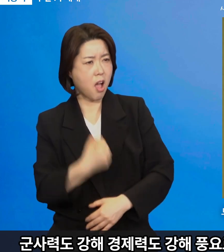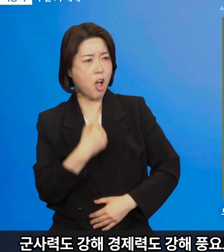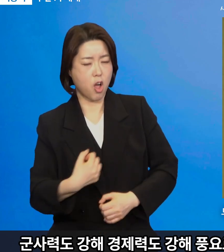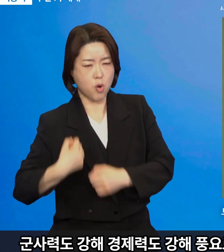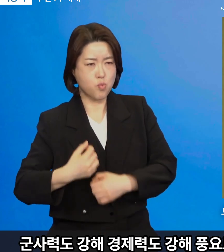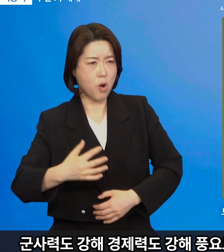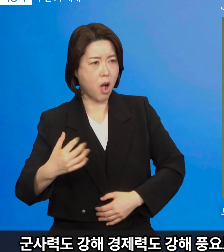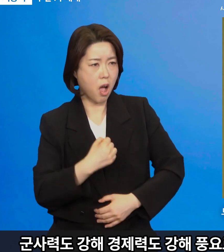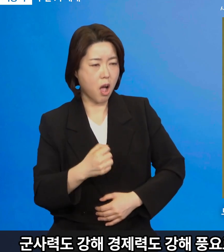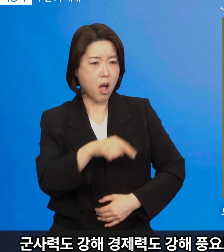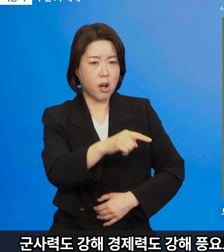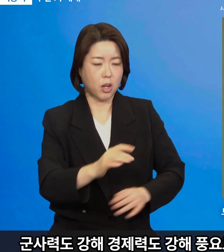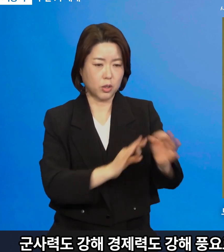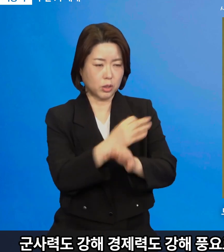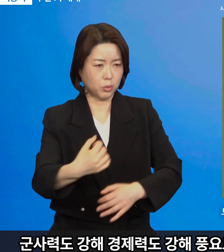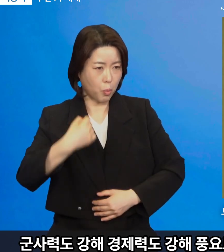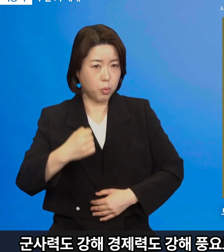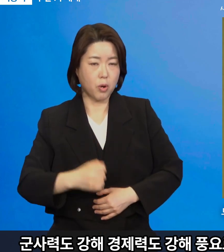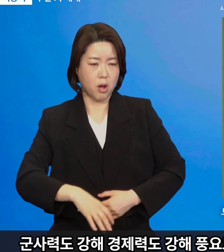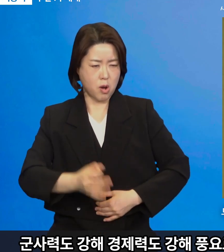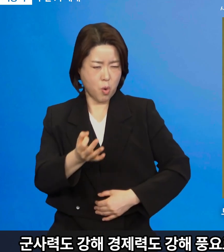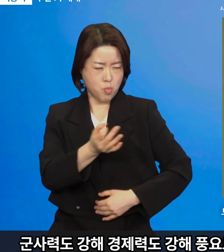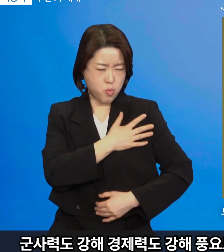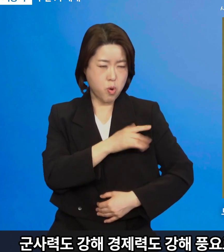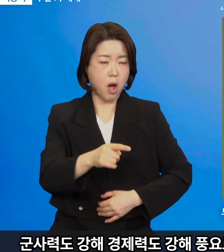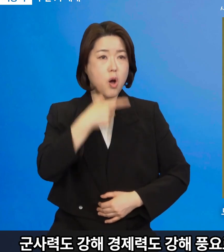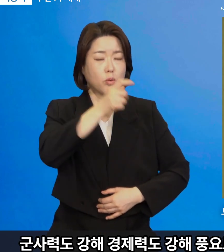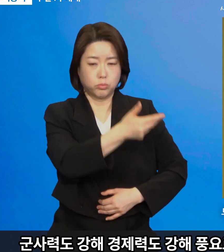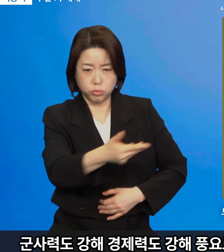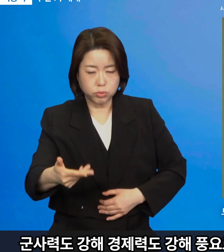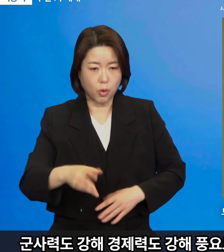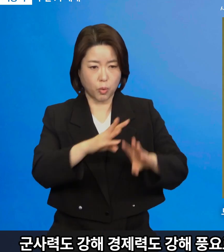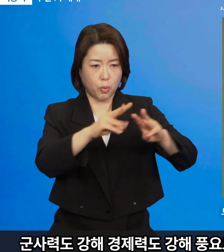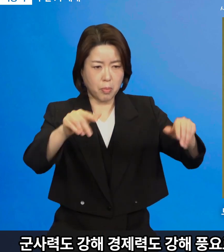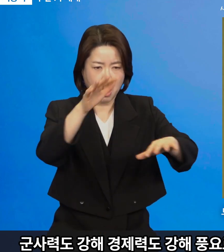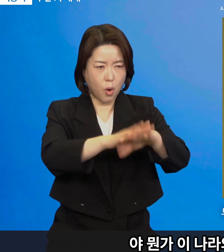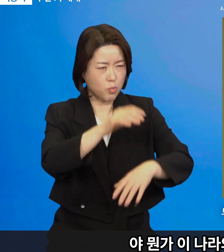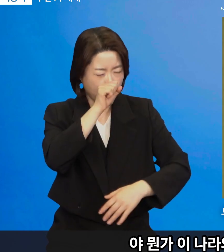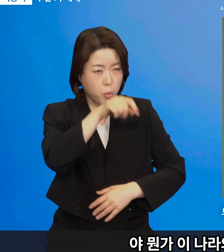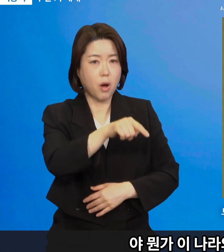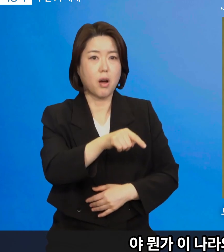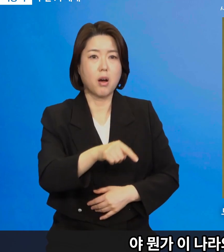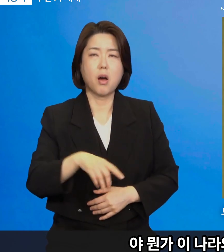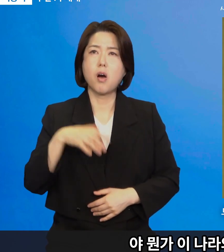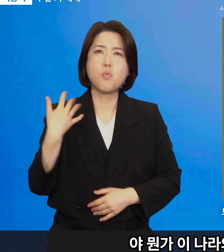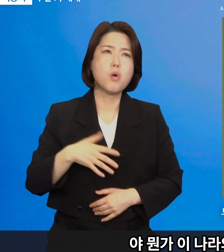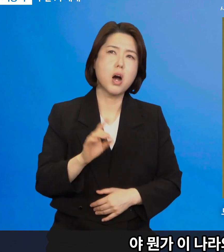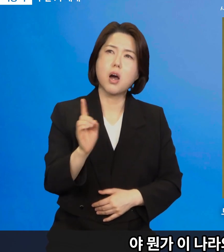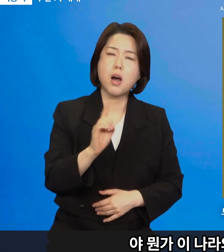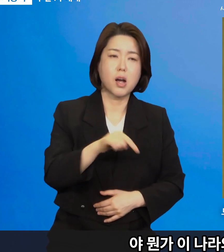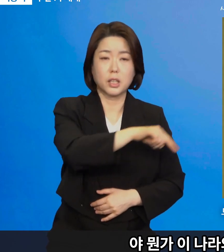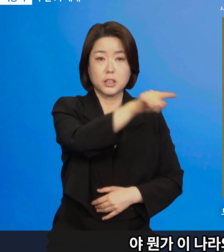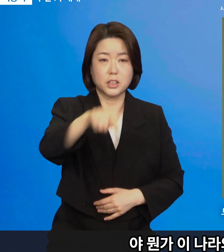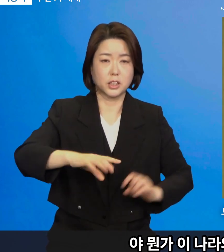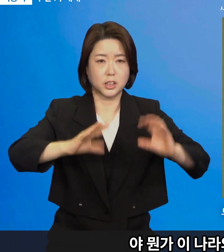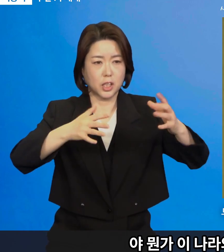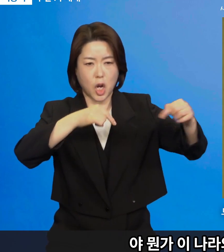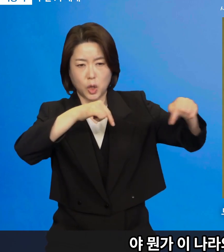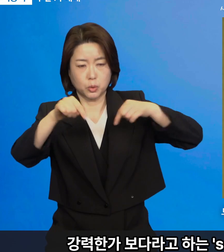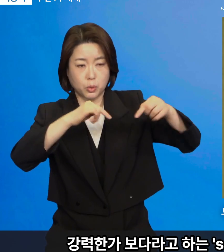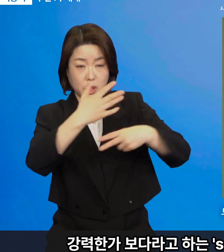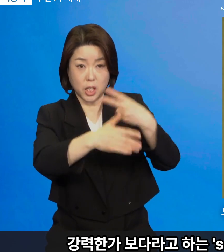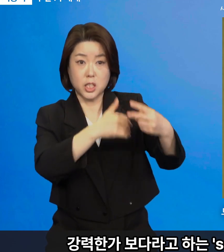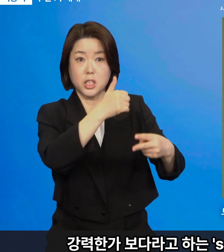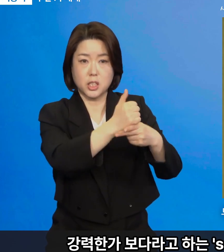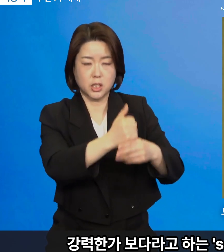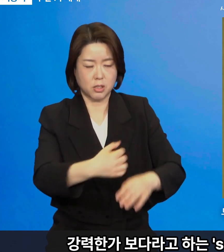강해, 경제력도 강해, 풍요로워, 물도 있고 막 옥토도 너무 좋고, 야, 뭔가 이 나라의 통치하는